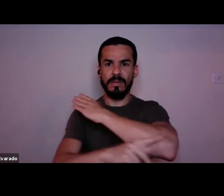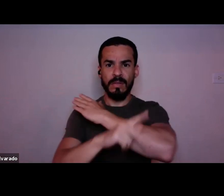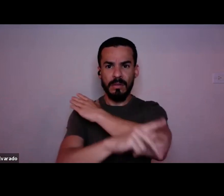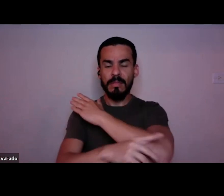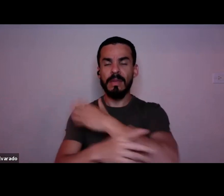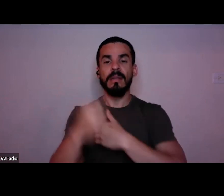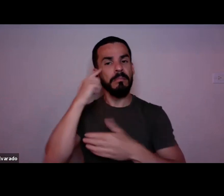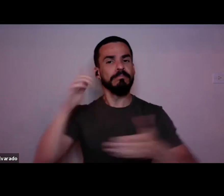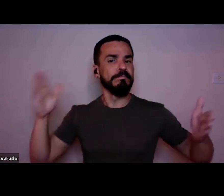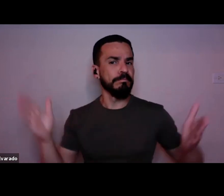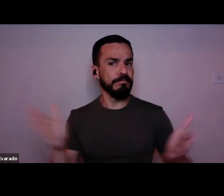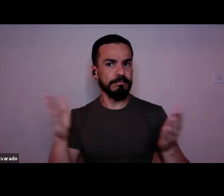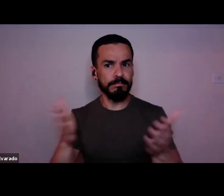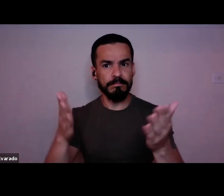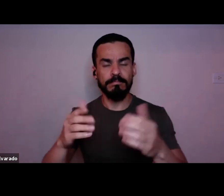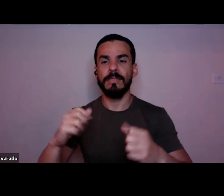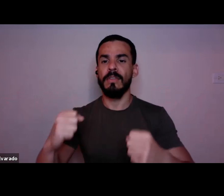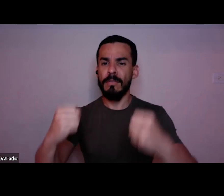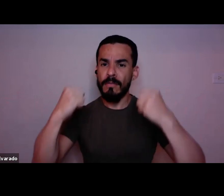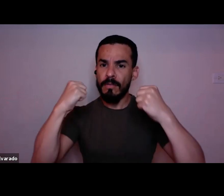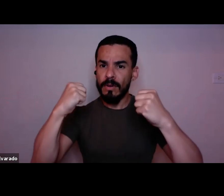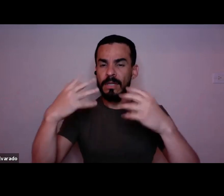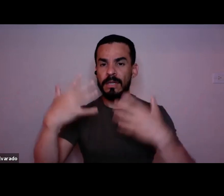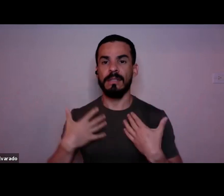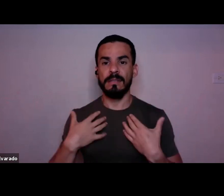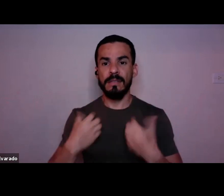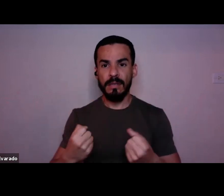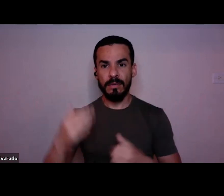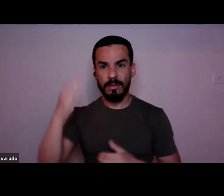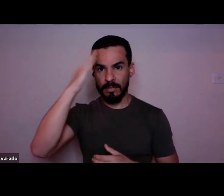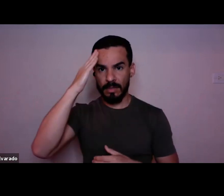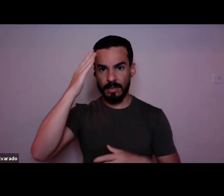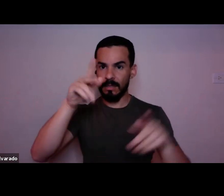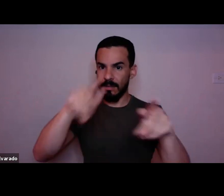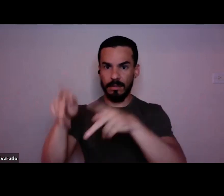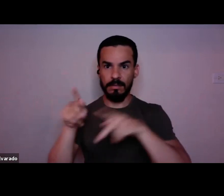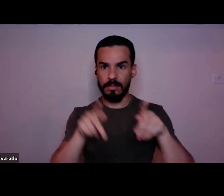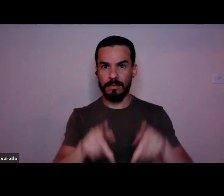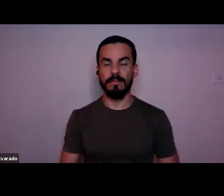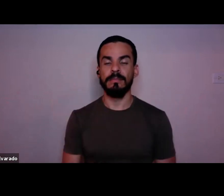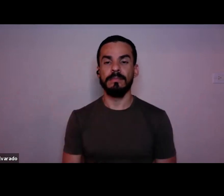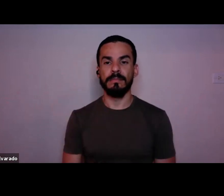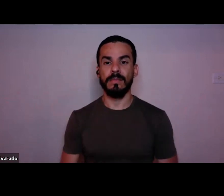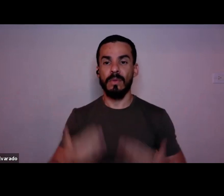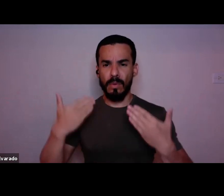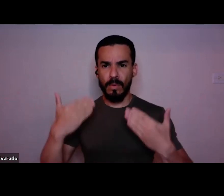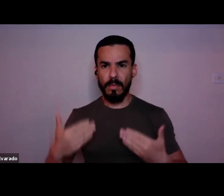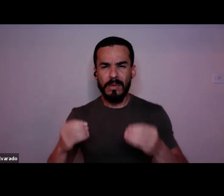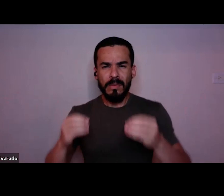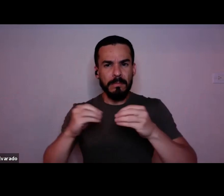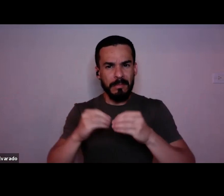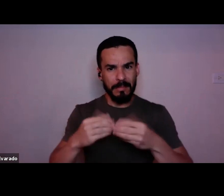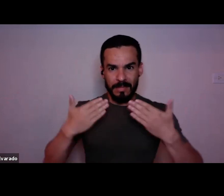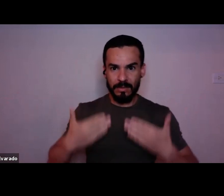promover y fortalecer la salud mental de la población humanos más humanos